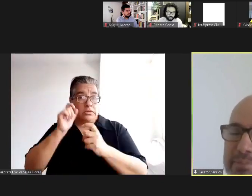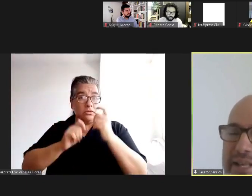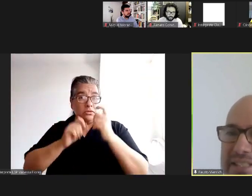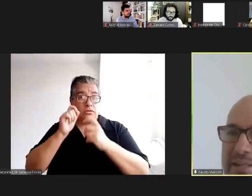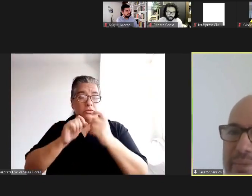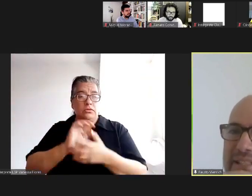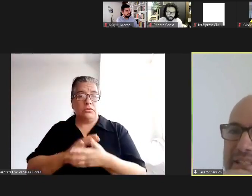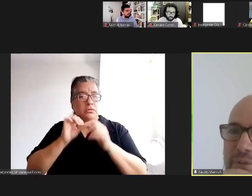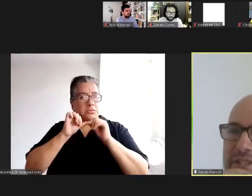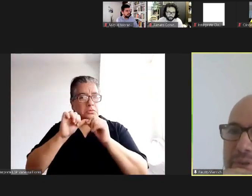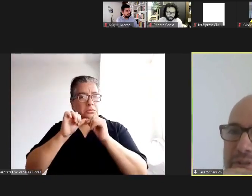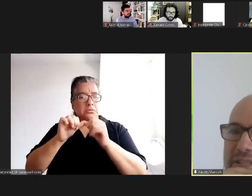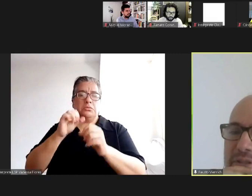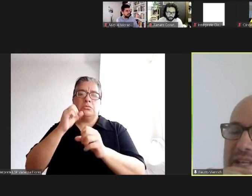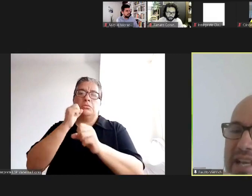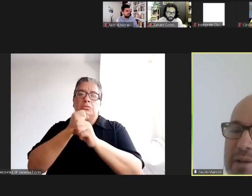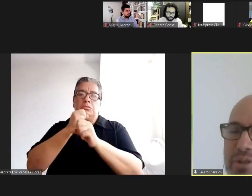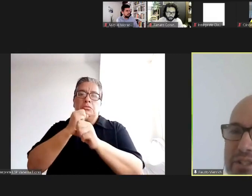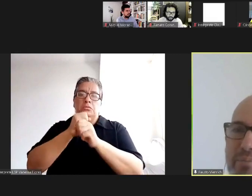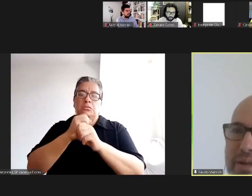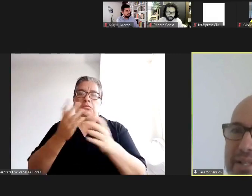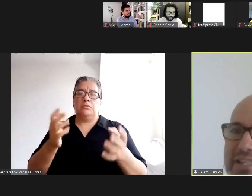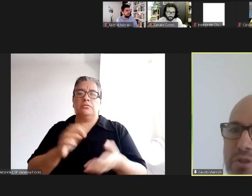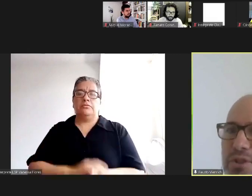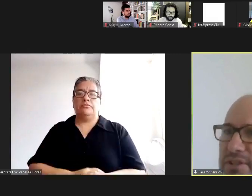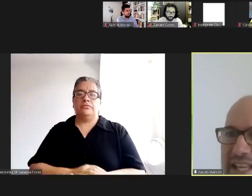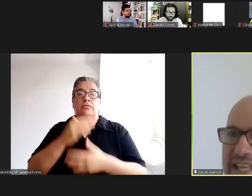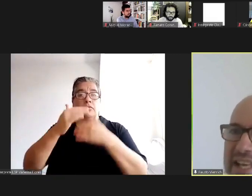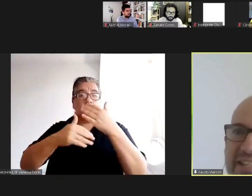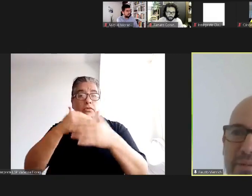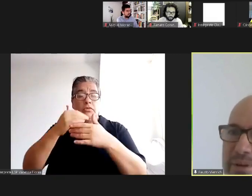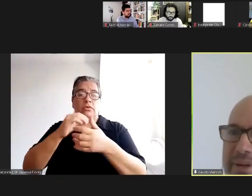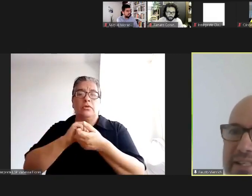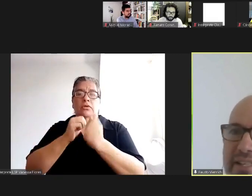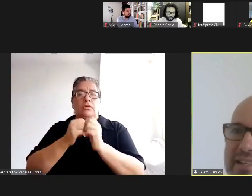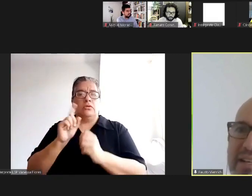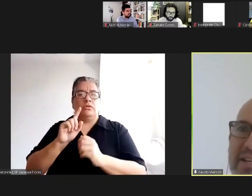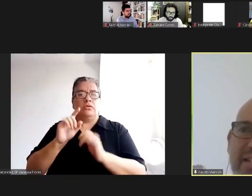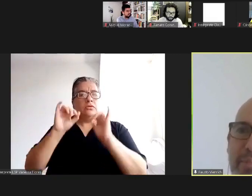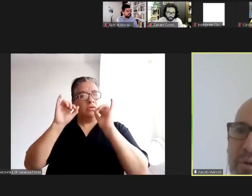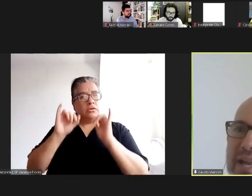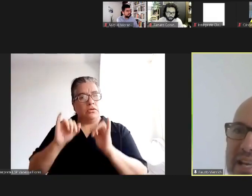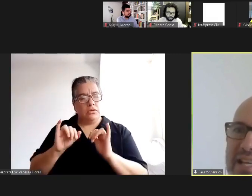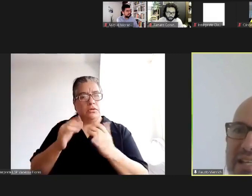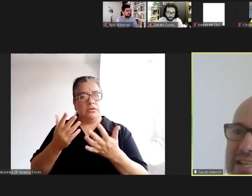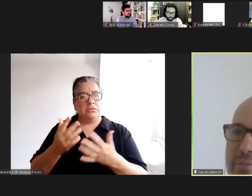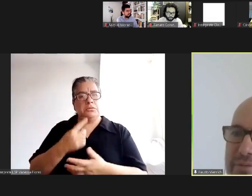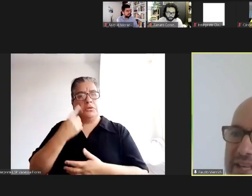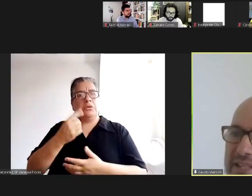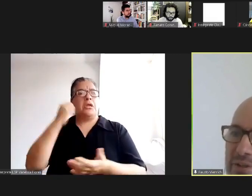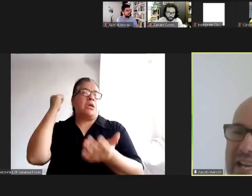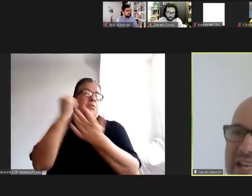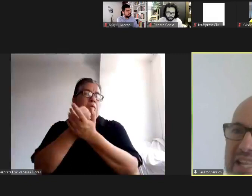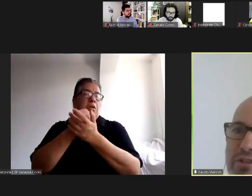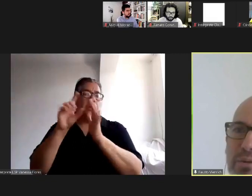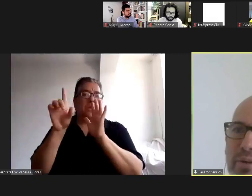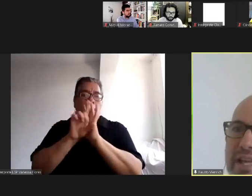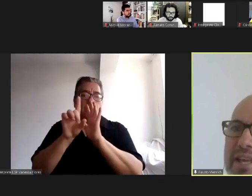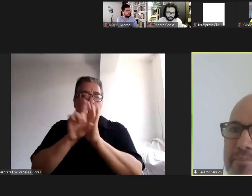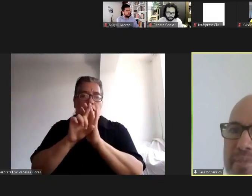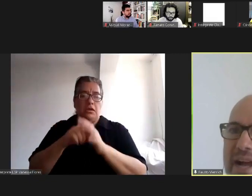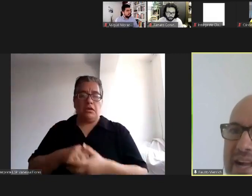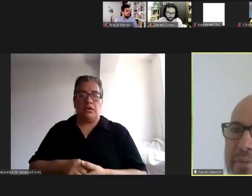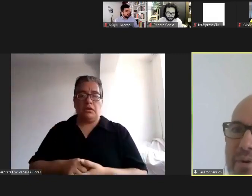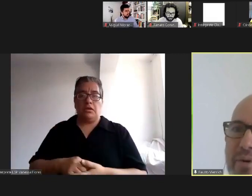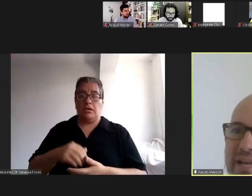tener que participar activamente en todo este proceso. El proceso de implementación no se queda en simplemente se aprobó la ley, la modificatoria, la ley de derecho de autor y